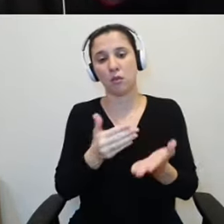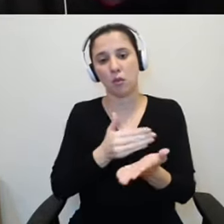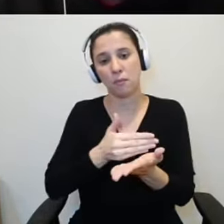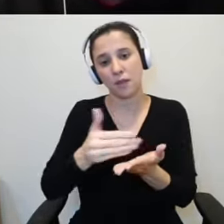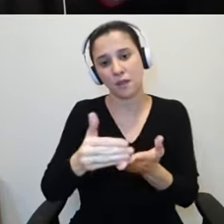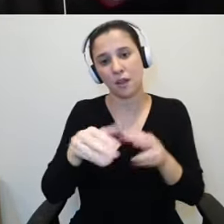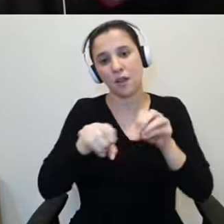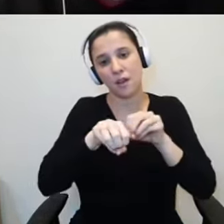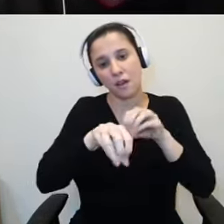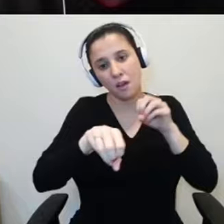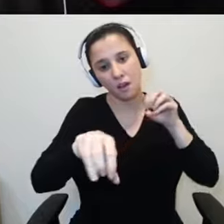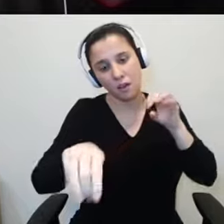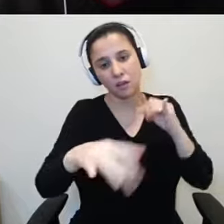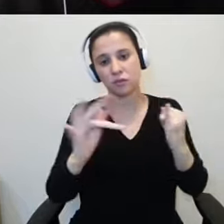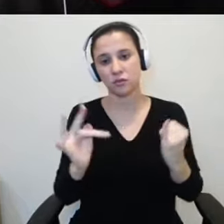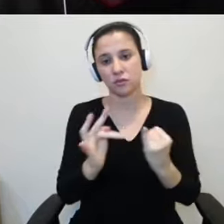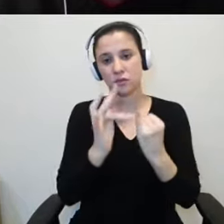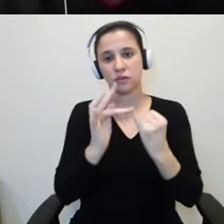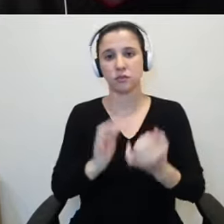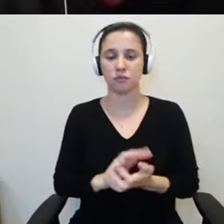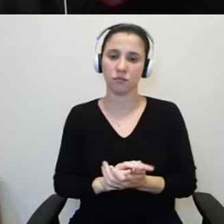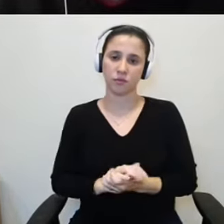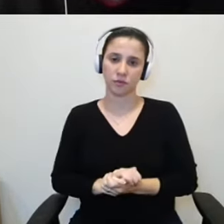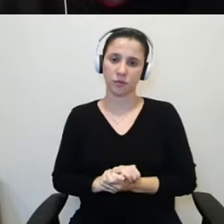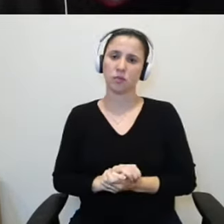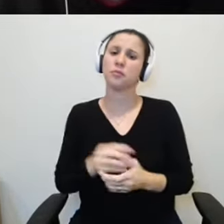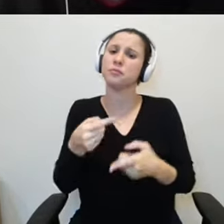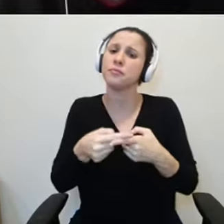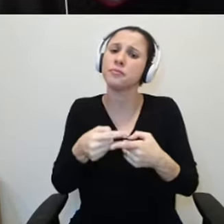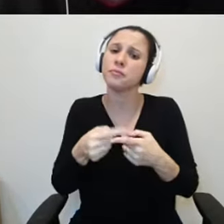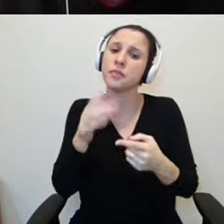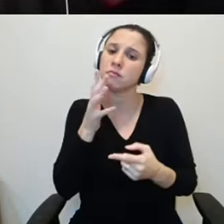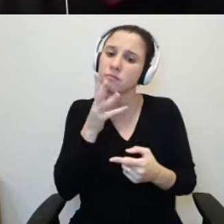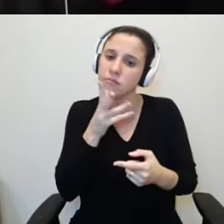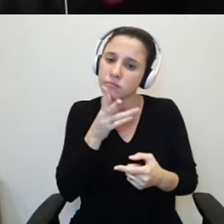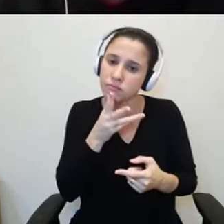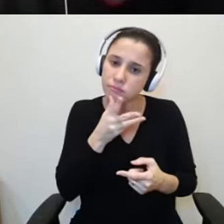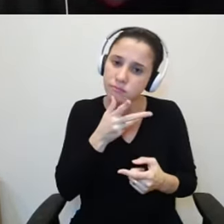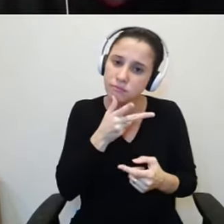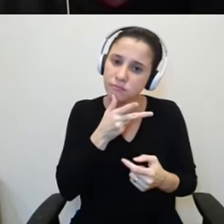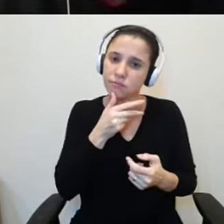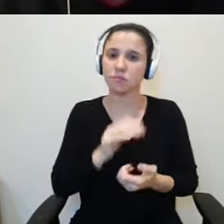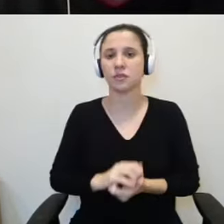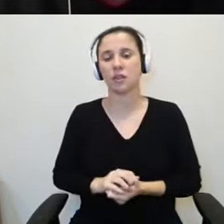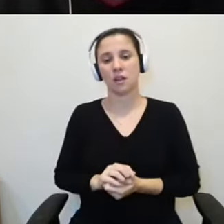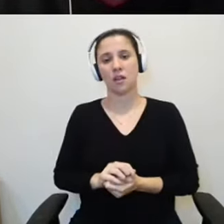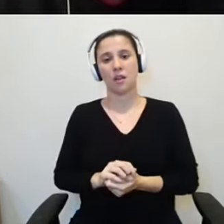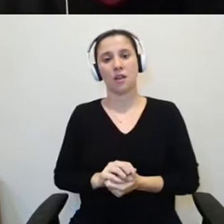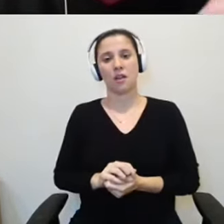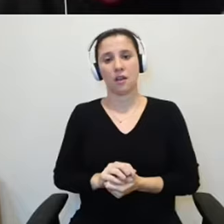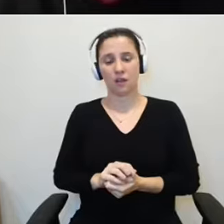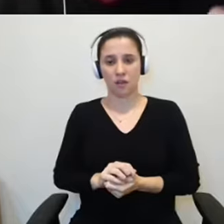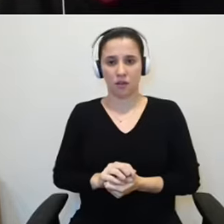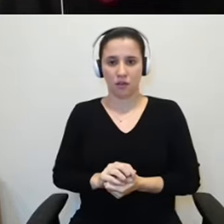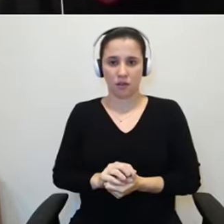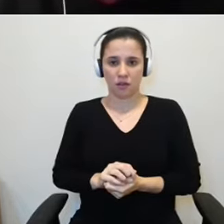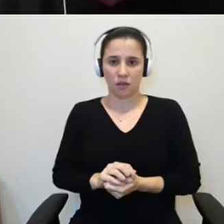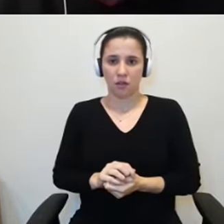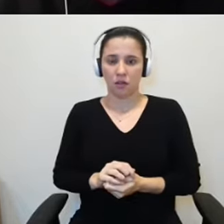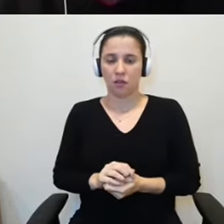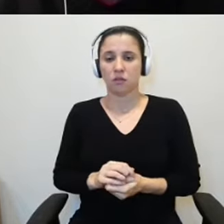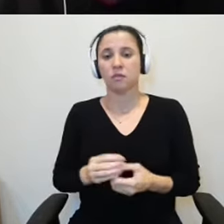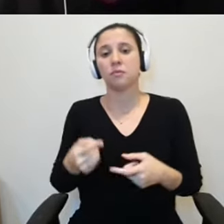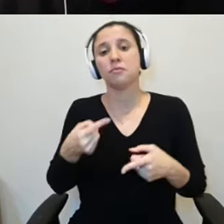A decisão pela suspensão do calendário foi justamente tomada de maneira centralizada